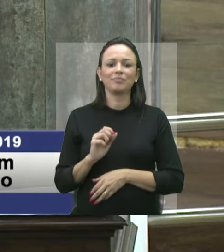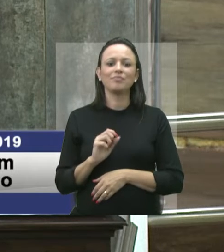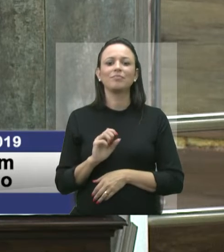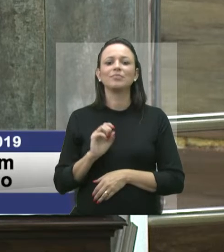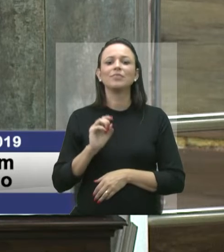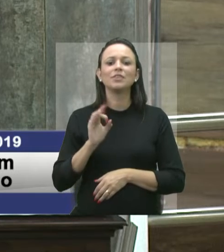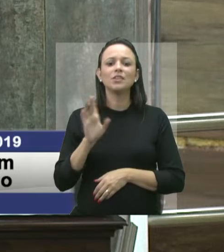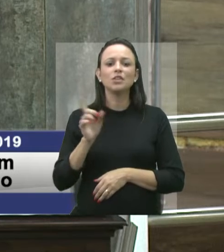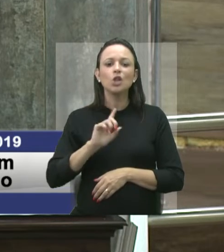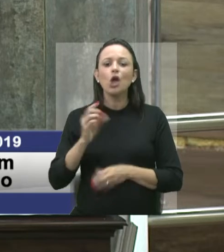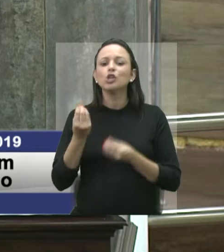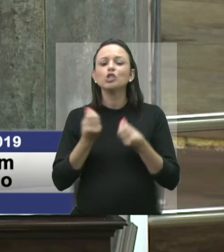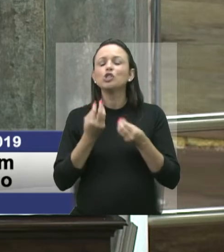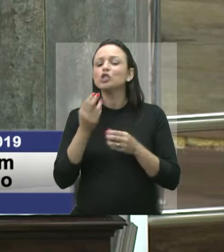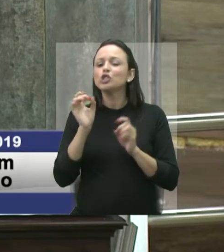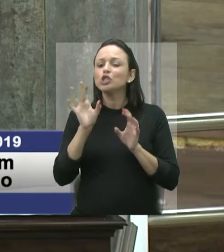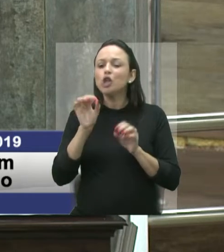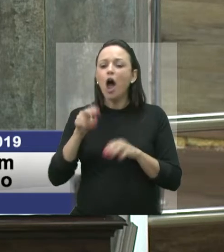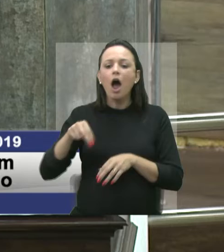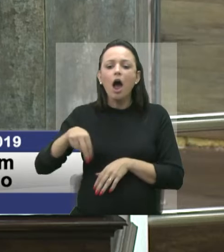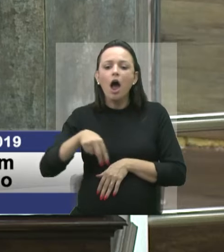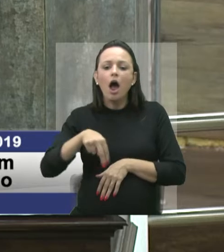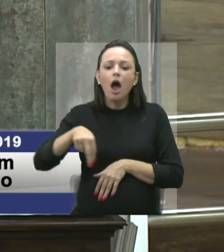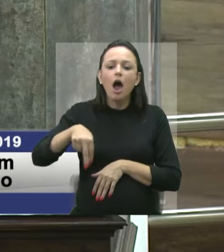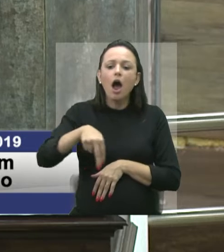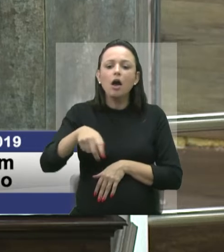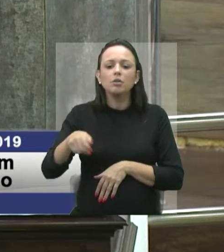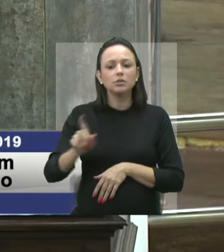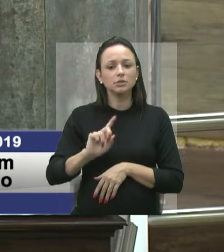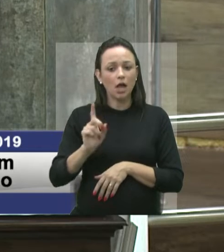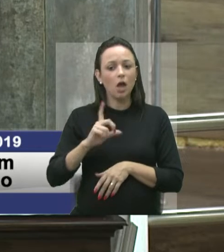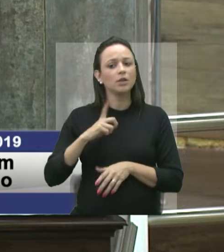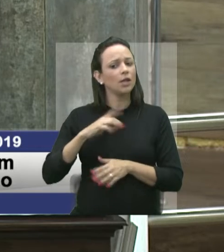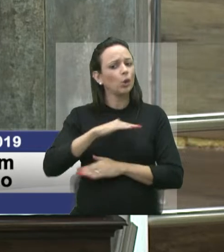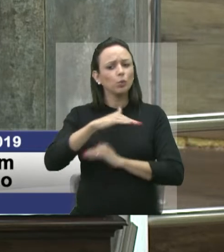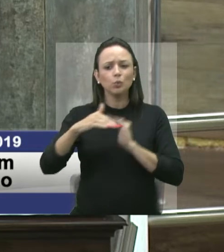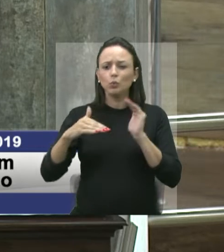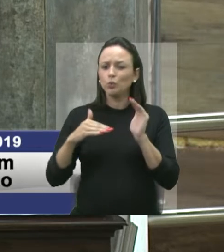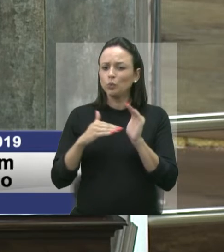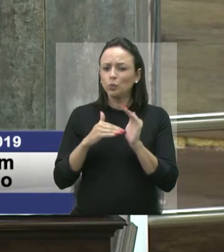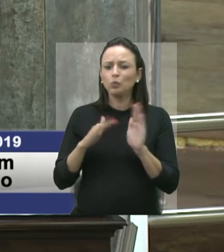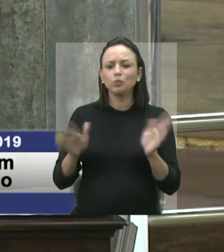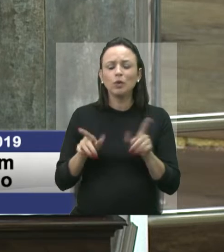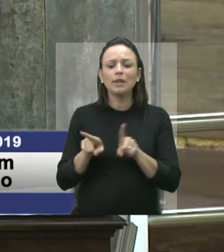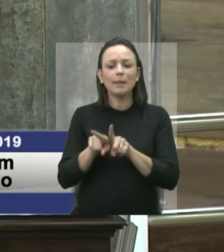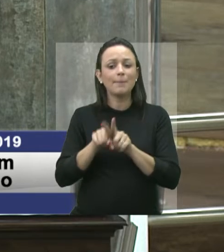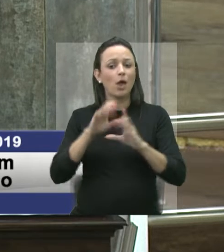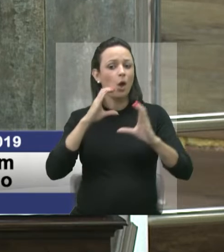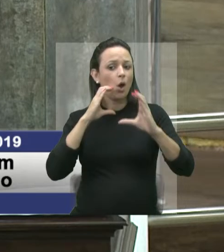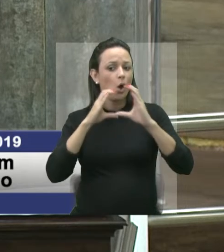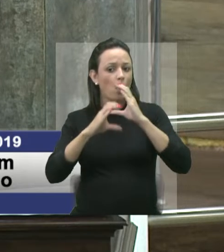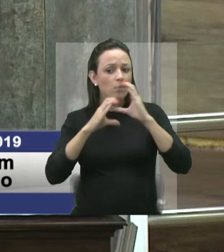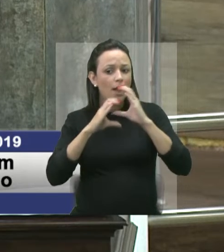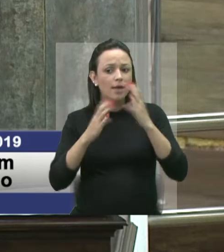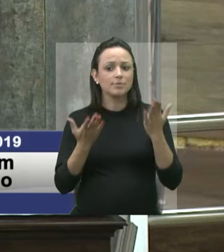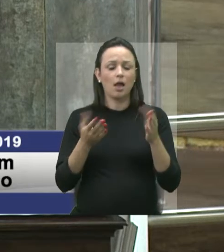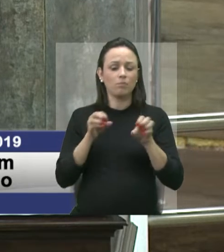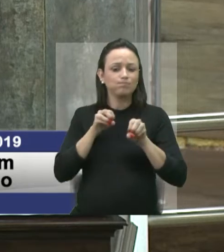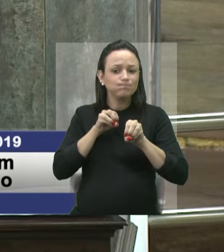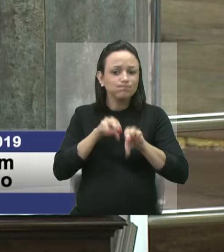não somente quanto à mobilidade, mas também relativas ao acesso à comunicação, educação